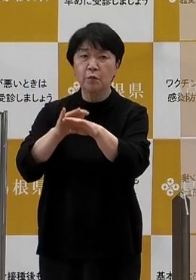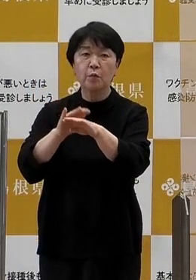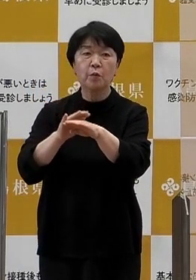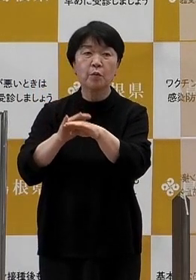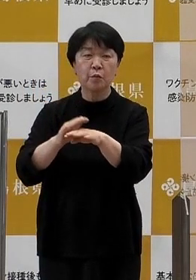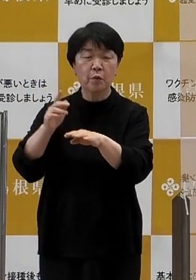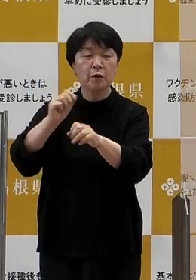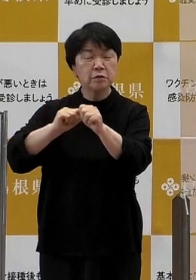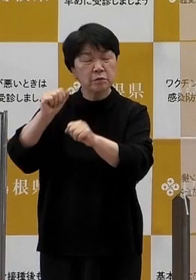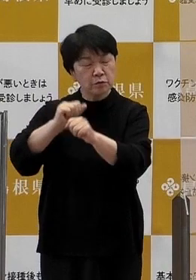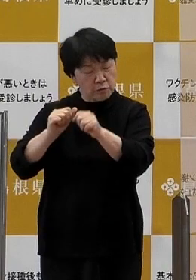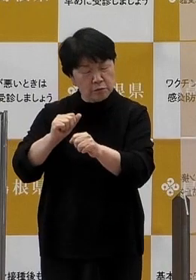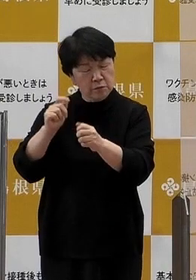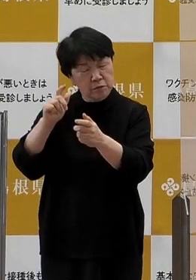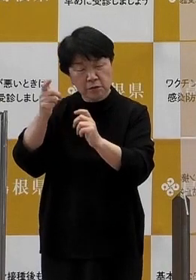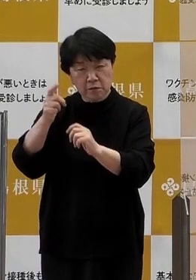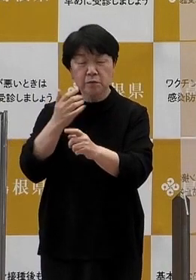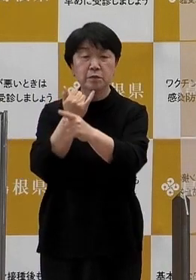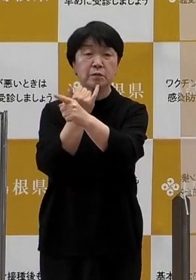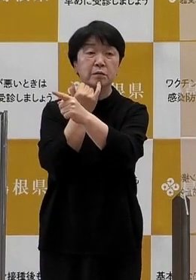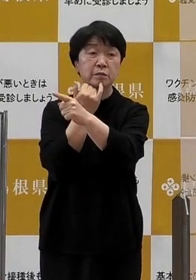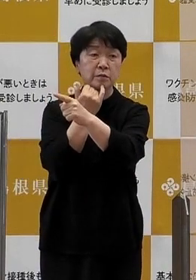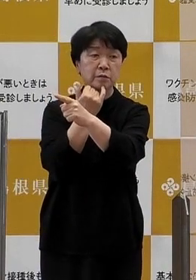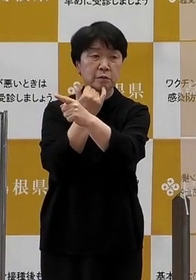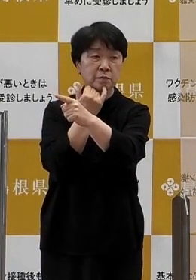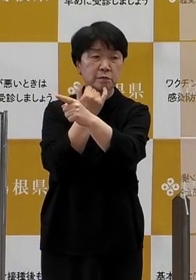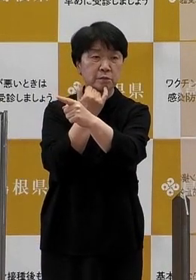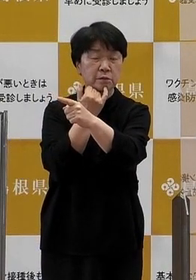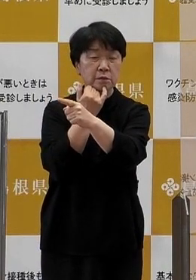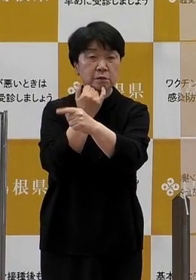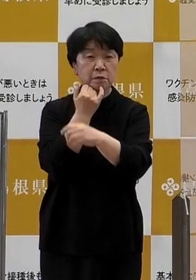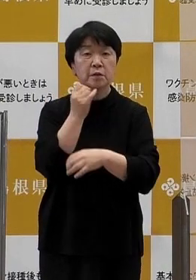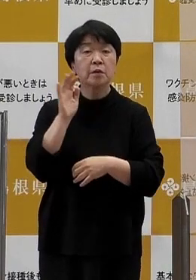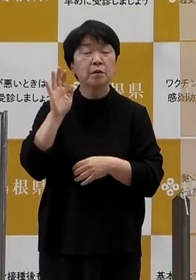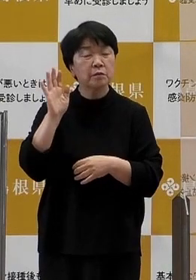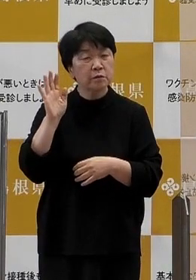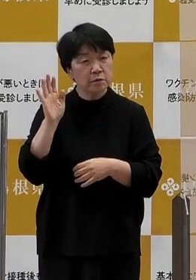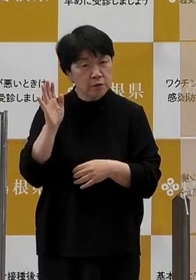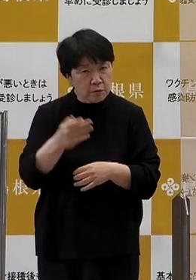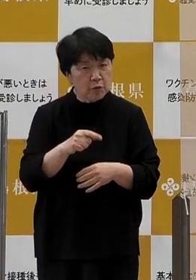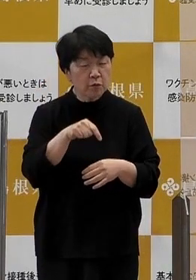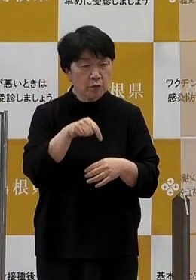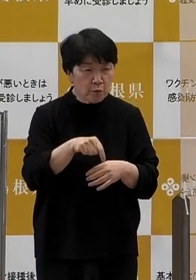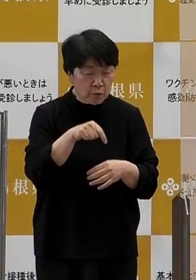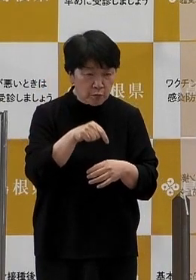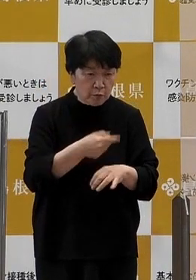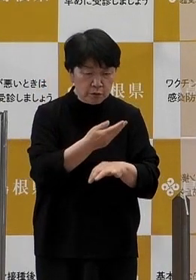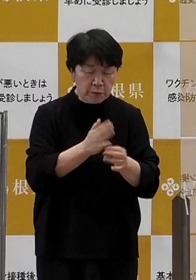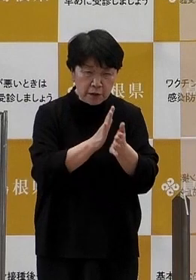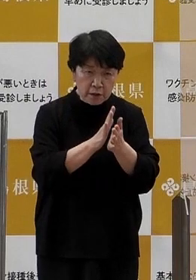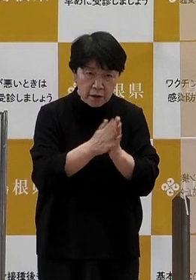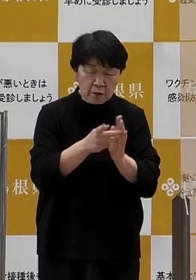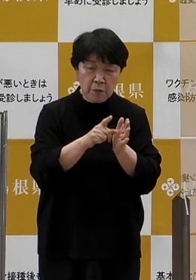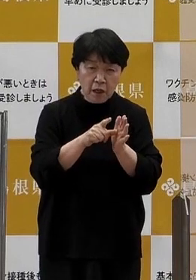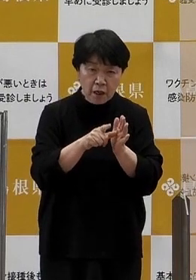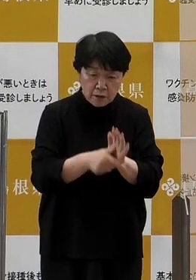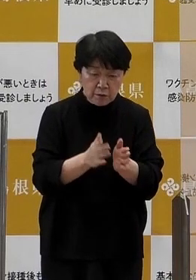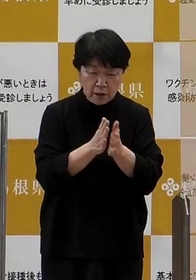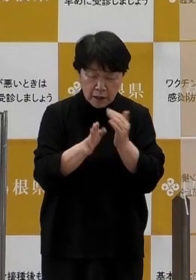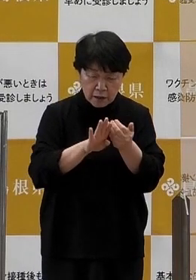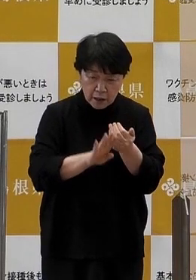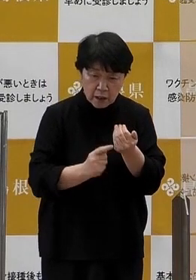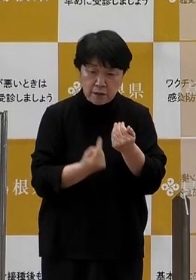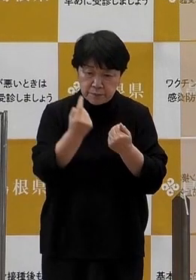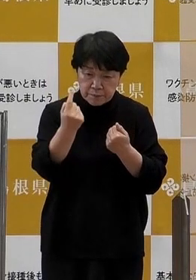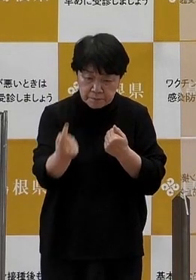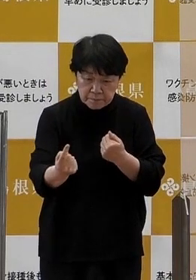自由で構わないでしょうけど、低いところにとっては、出ていく方がリスクが高いのにわざわざ、控えなくて結